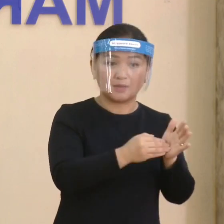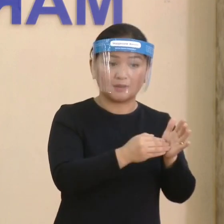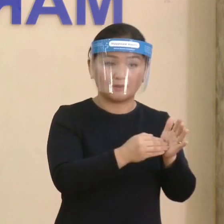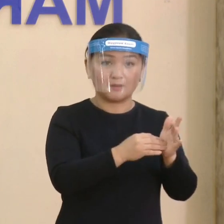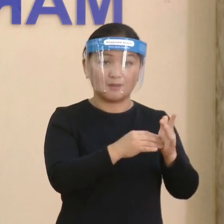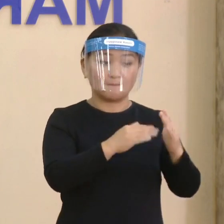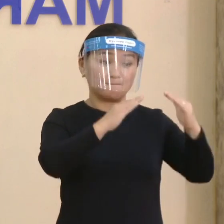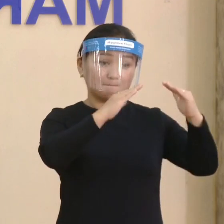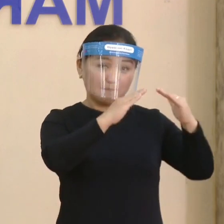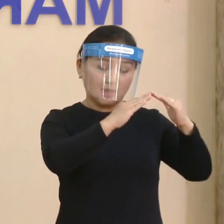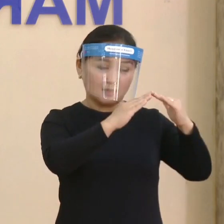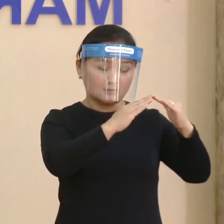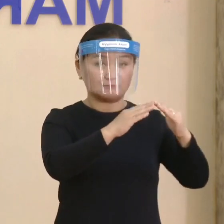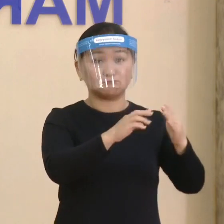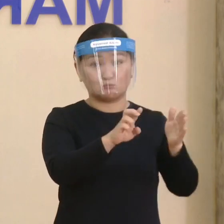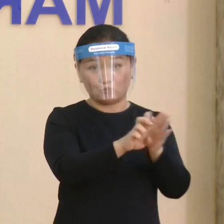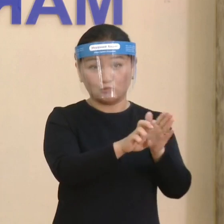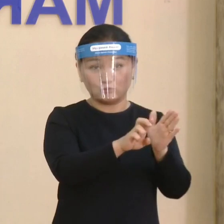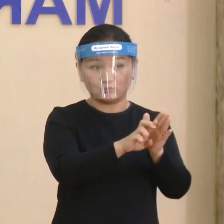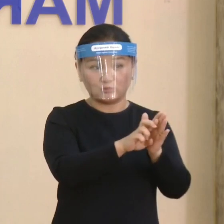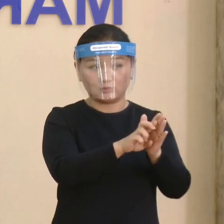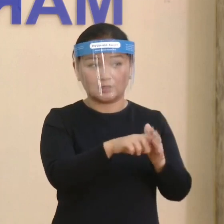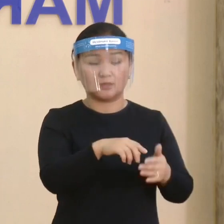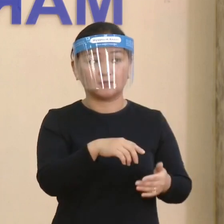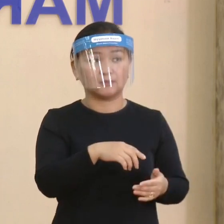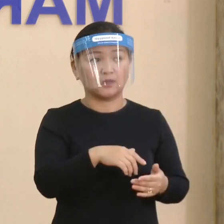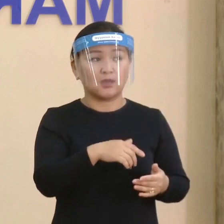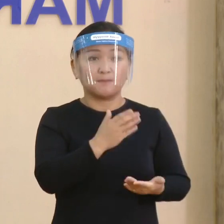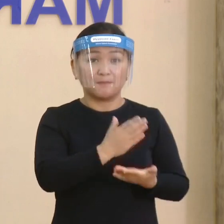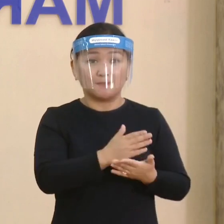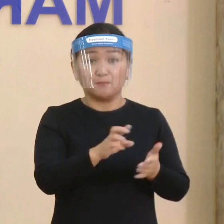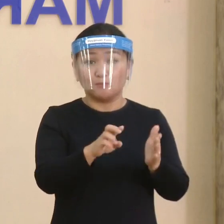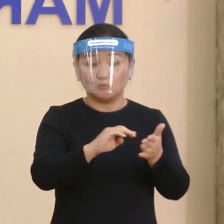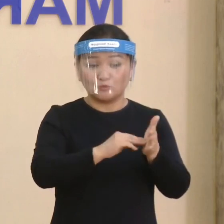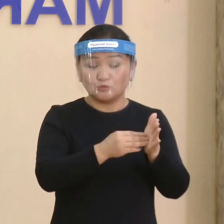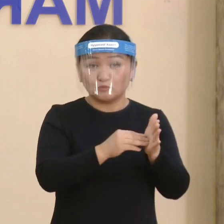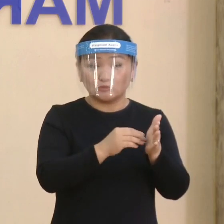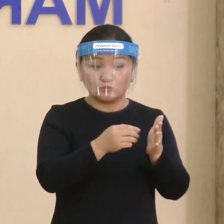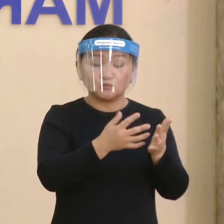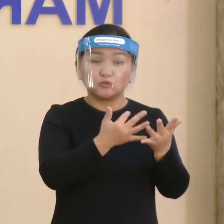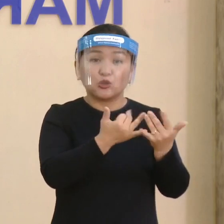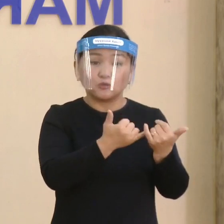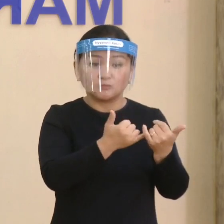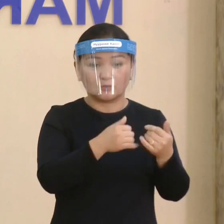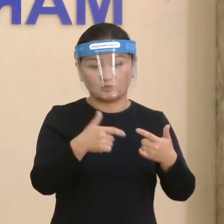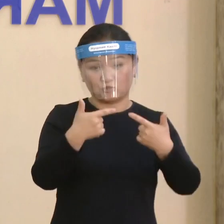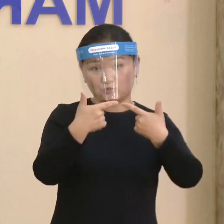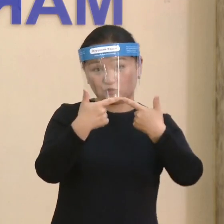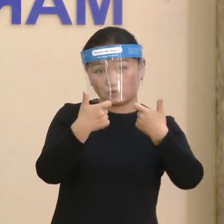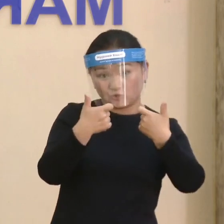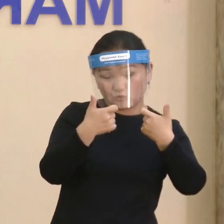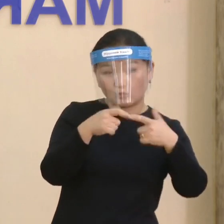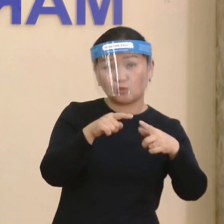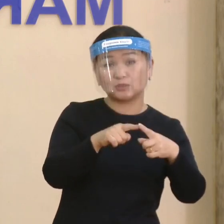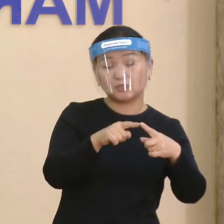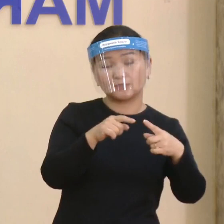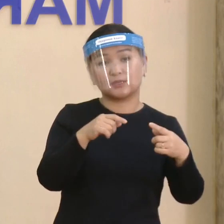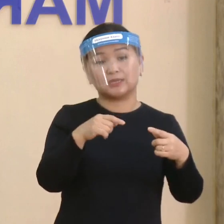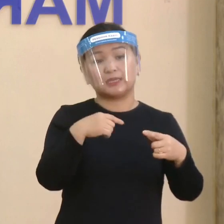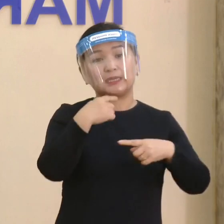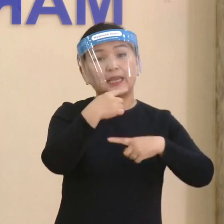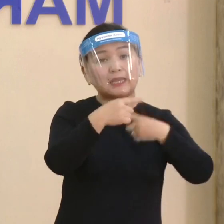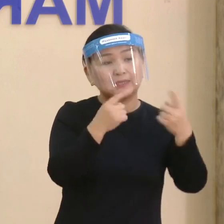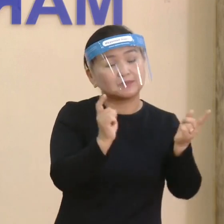бол байх боломжтой байна гэсэн ийм зөвхөн урьдчилсан тооцоол байгаа. Тэгтээ тэр зочид буудлуудтай нь уулзаж